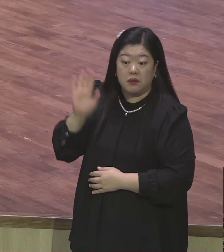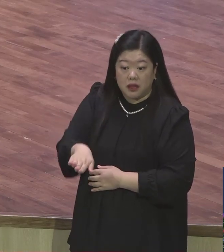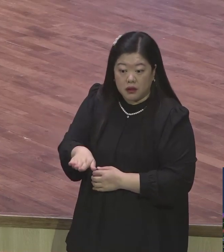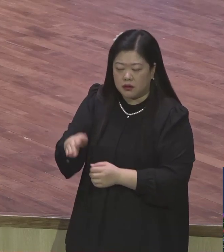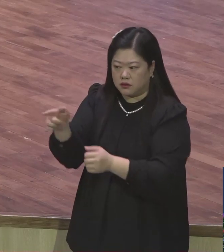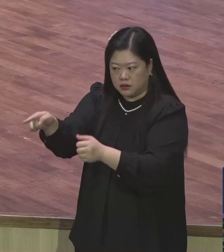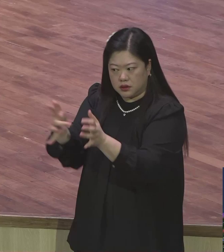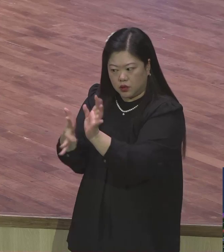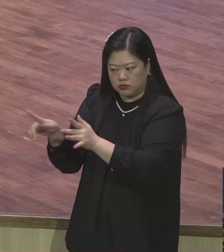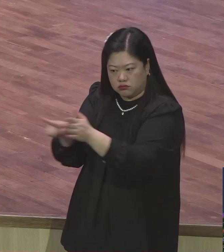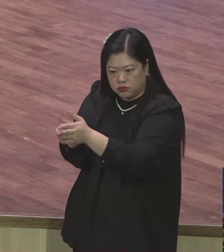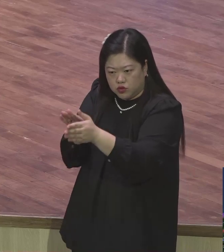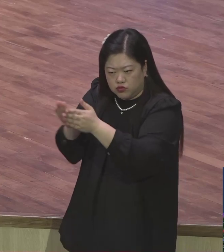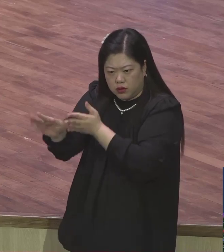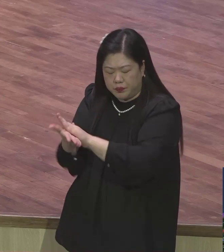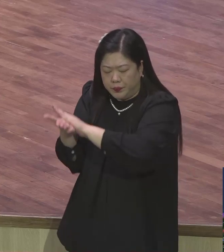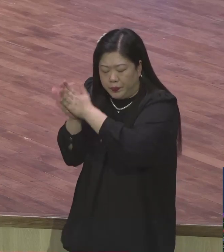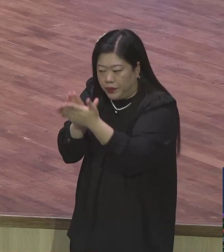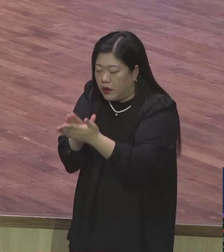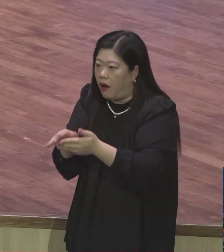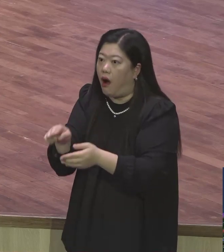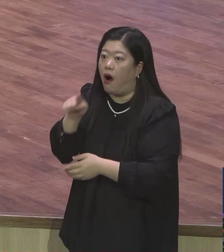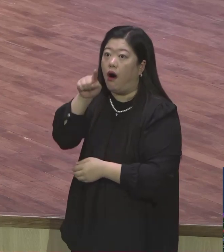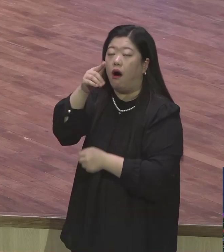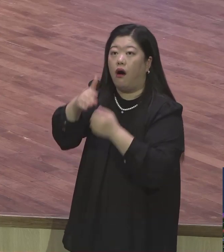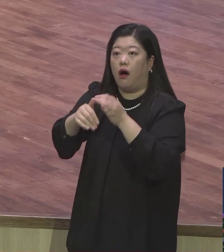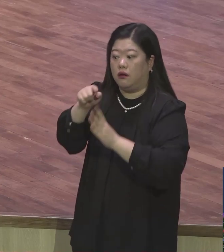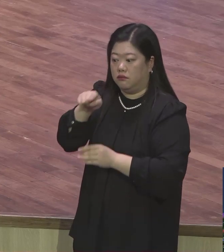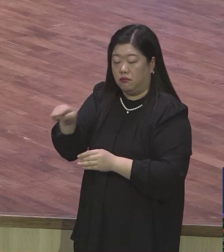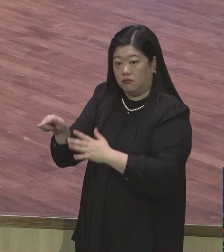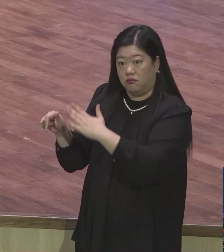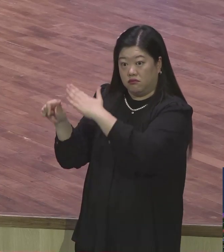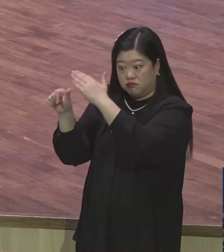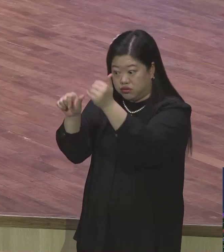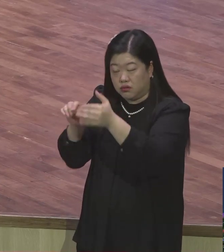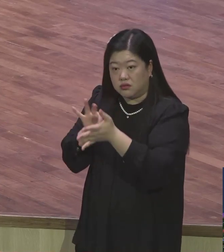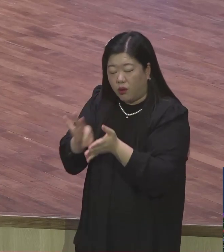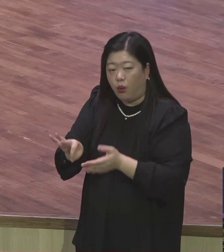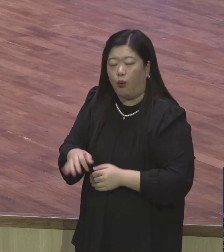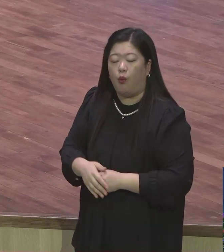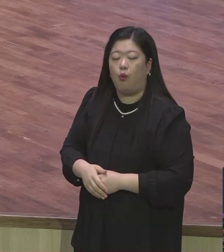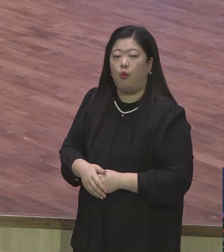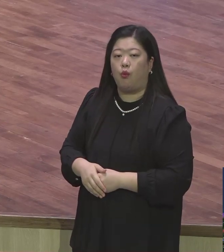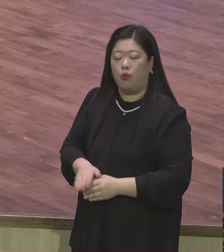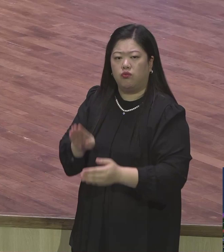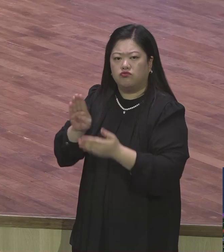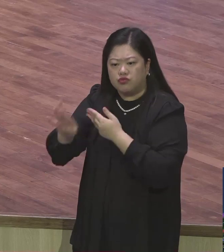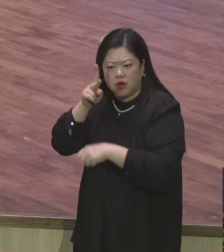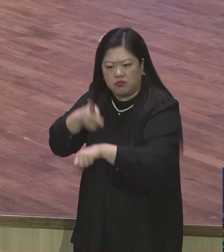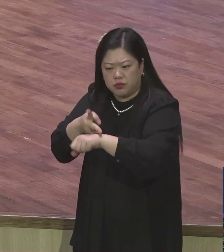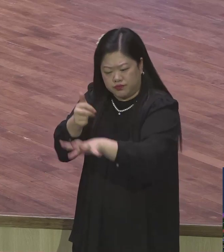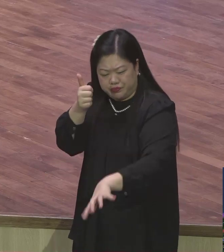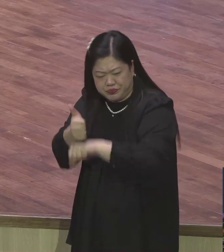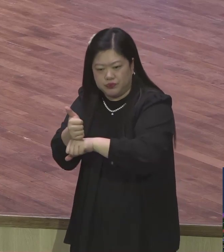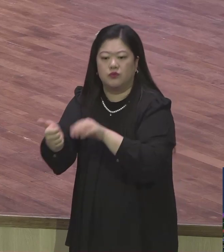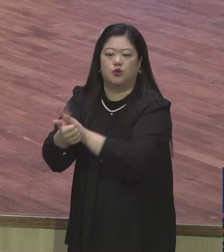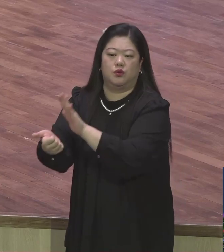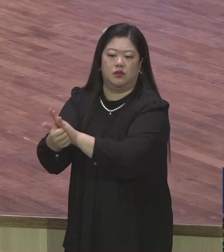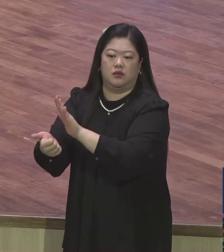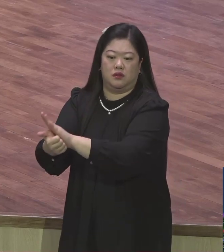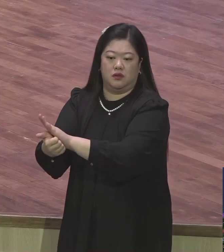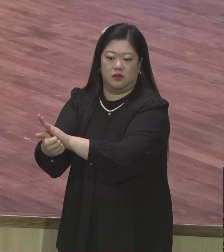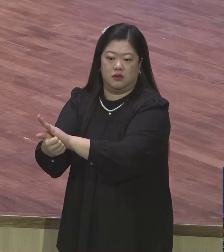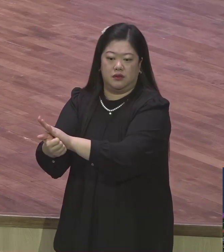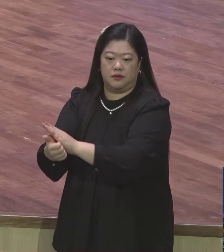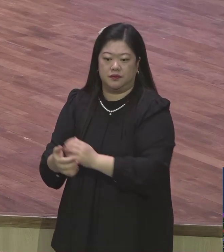아시겠어요? 이 시대에 전도자 하나님이 그때그때마다 전도자들이 있어요. 하나님 세우세요. 세우시는데 이